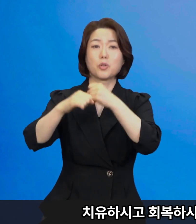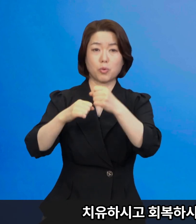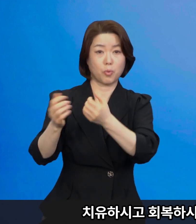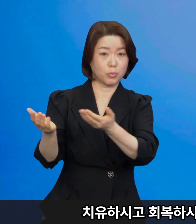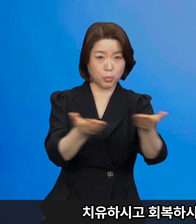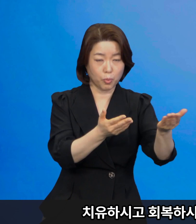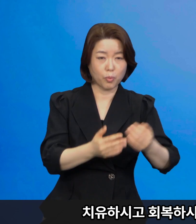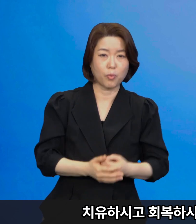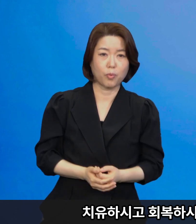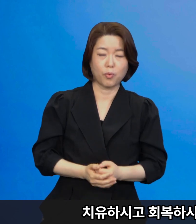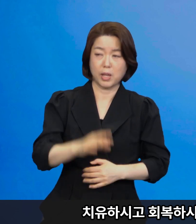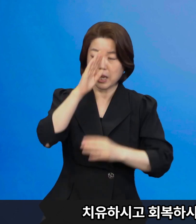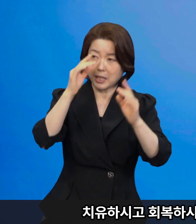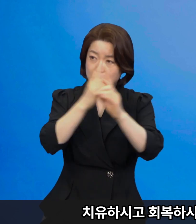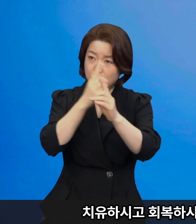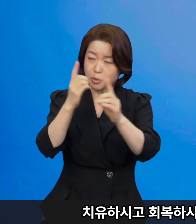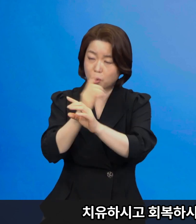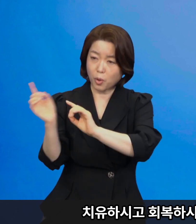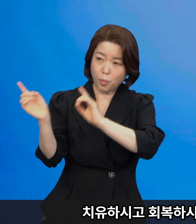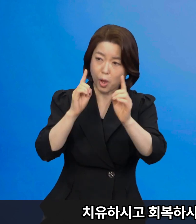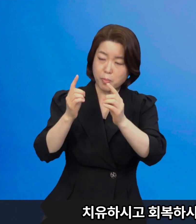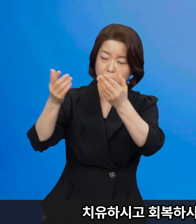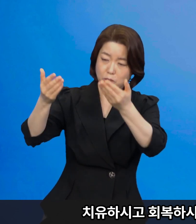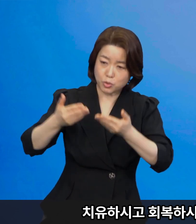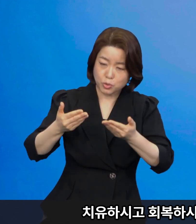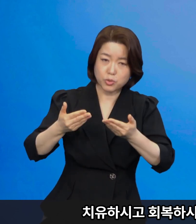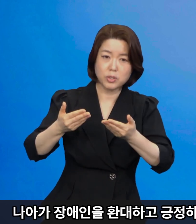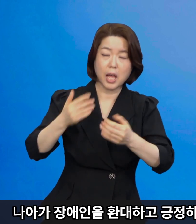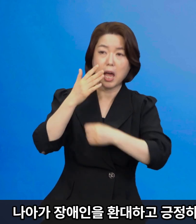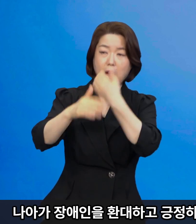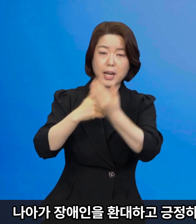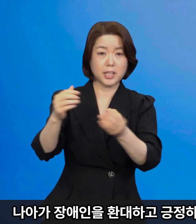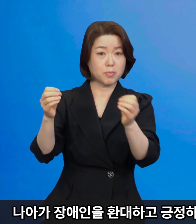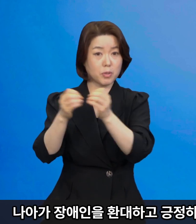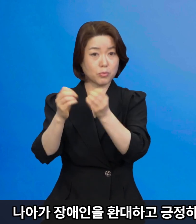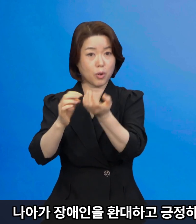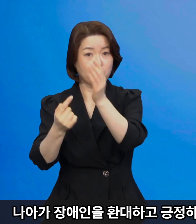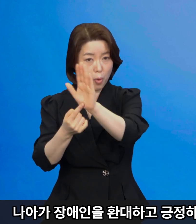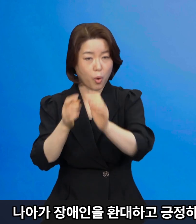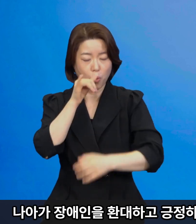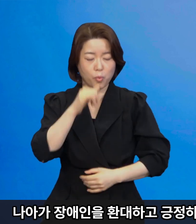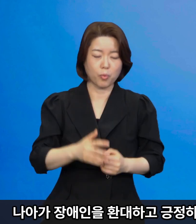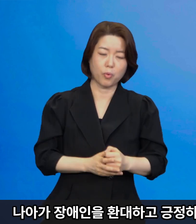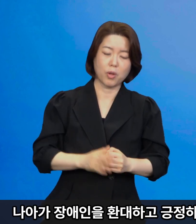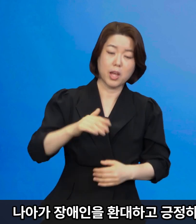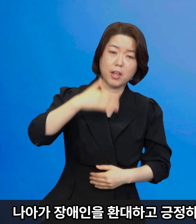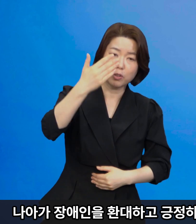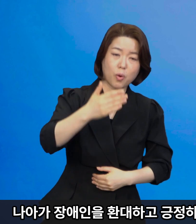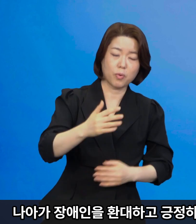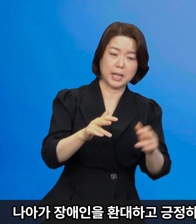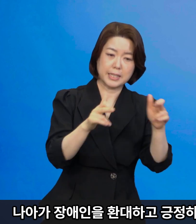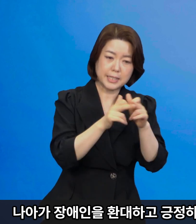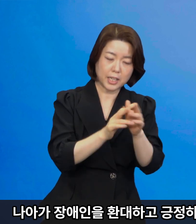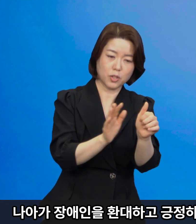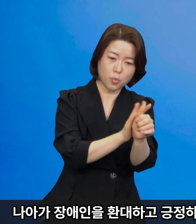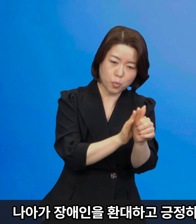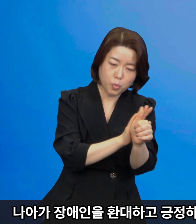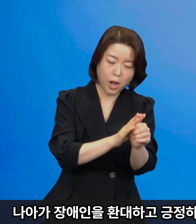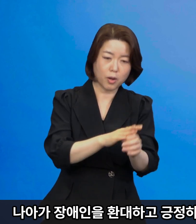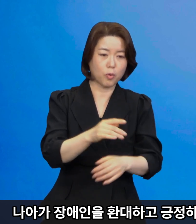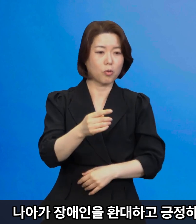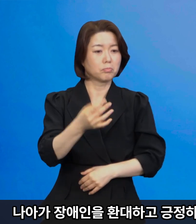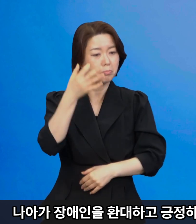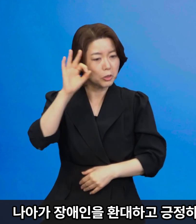치유하시고 회복하시는 하나님을 드러내는 구절, 나아가 장애인을 환대하고 긍정하는 내용이